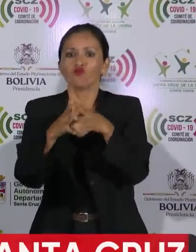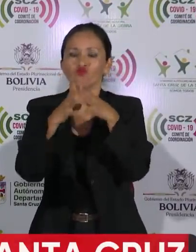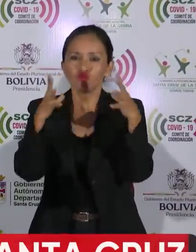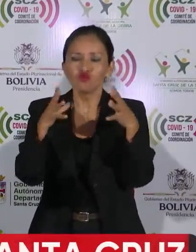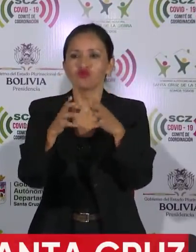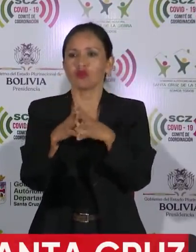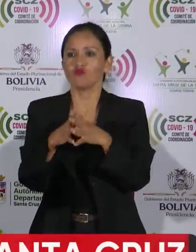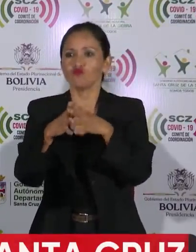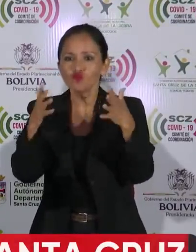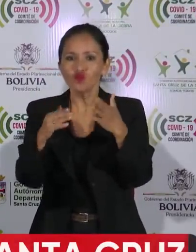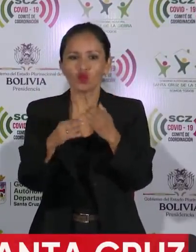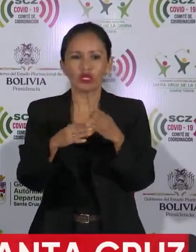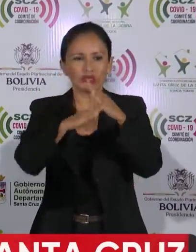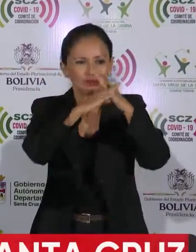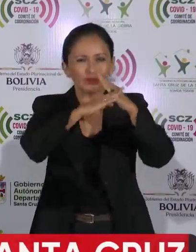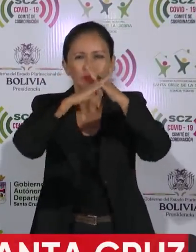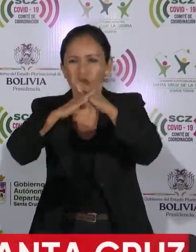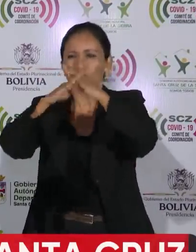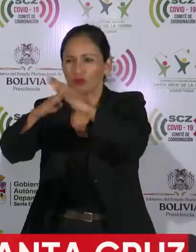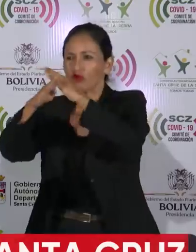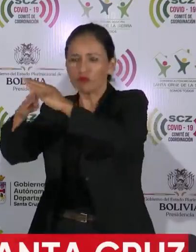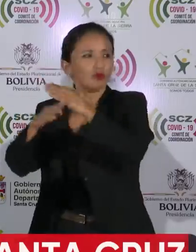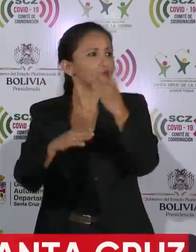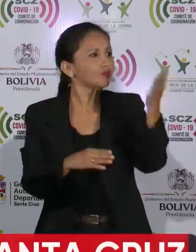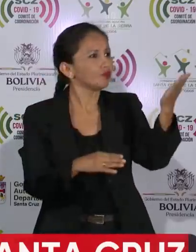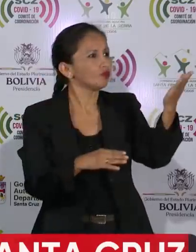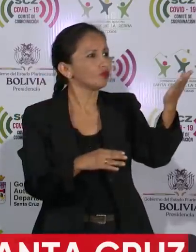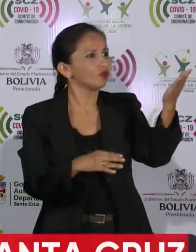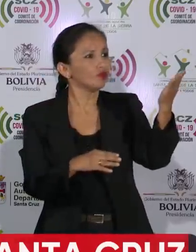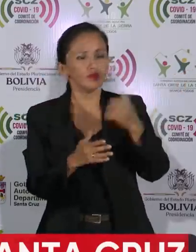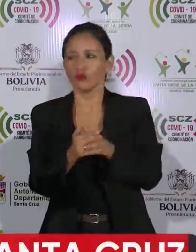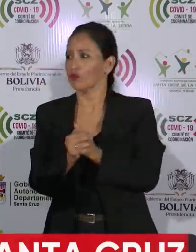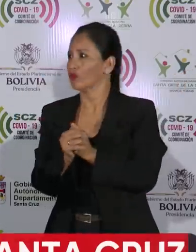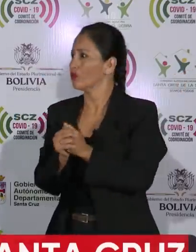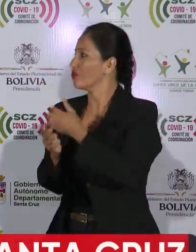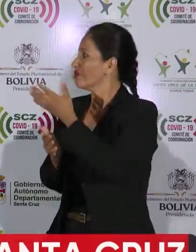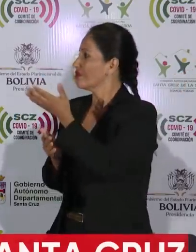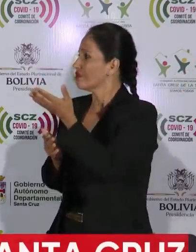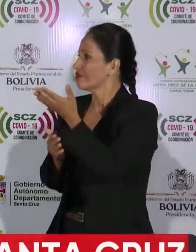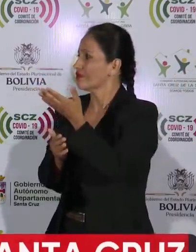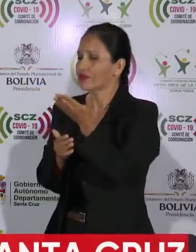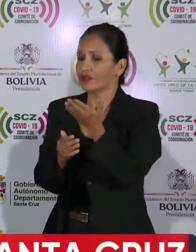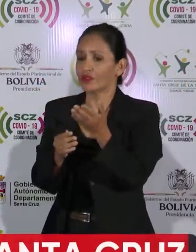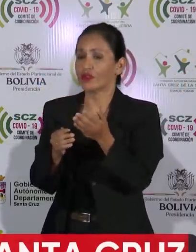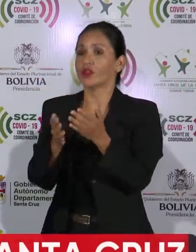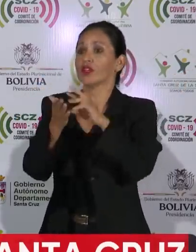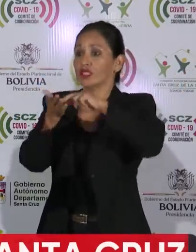bastante restringida la circulación. Con la militarización del día martes, doctor,